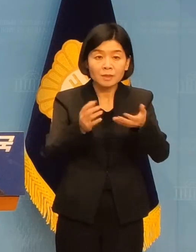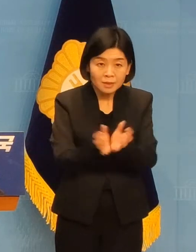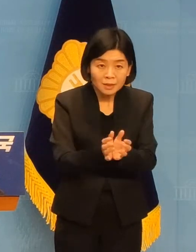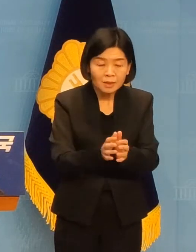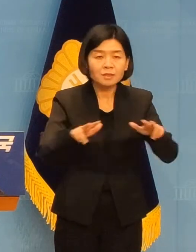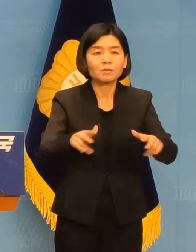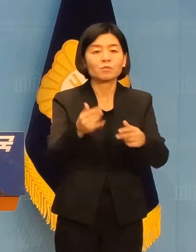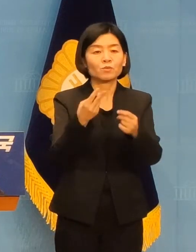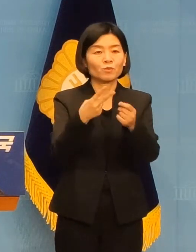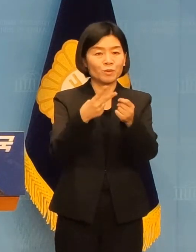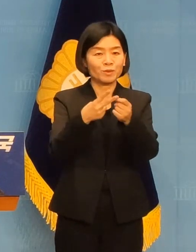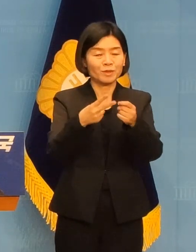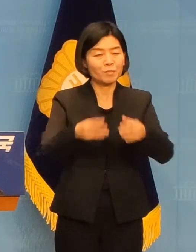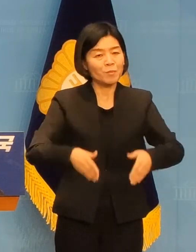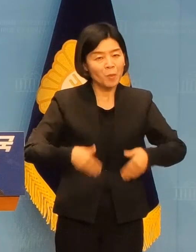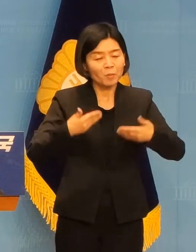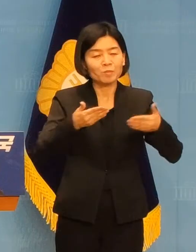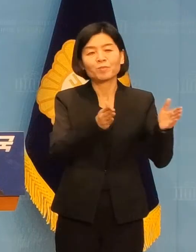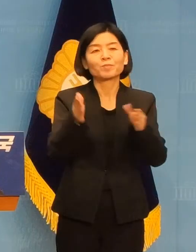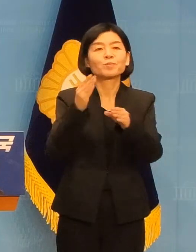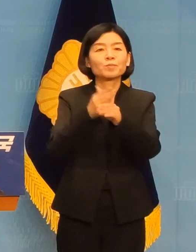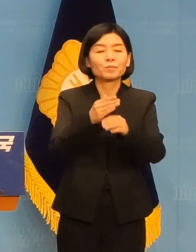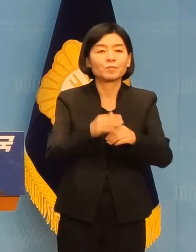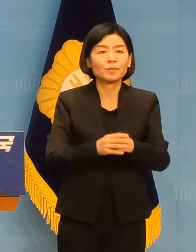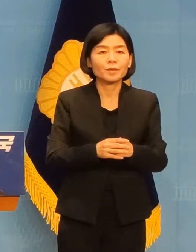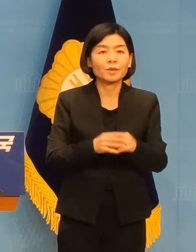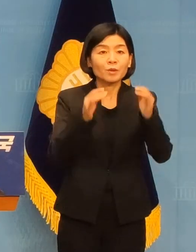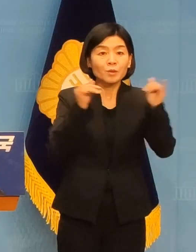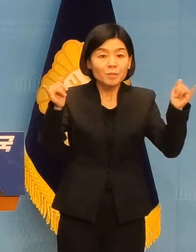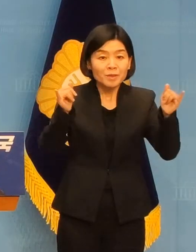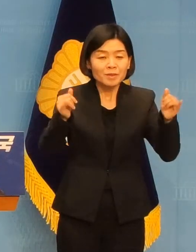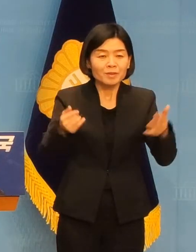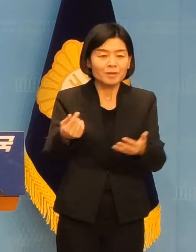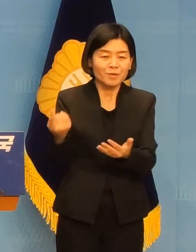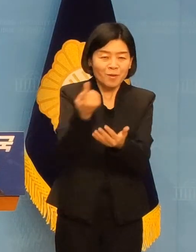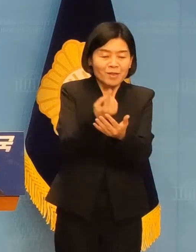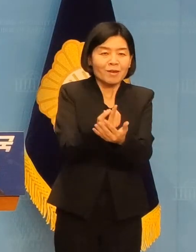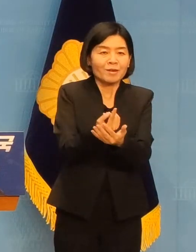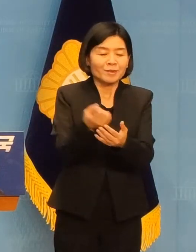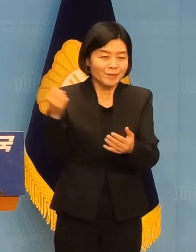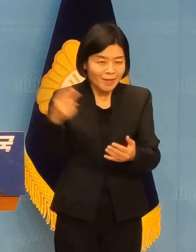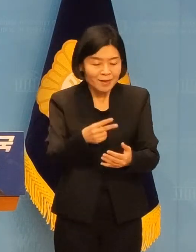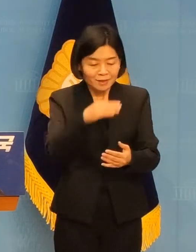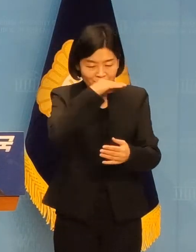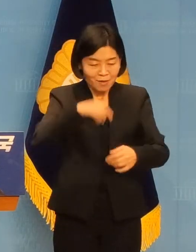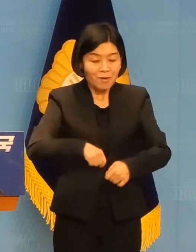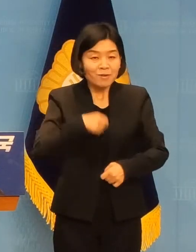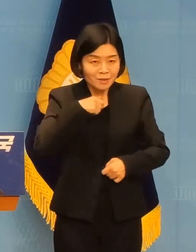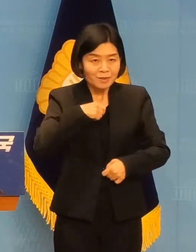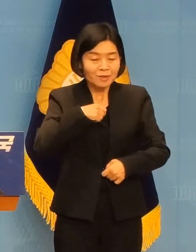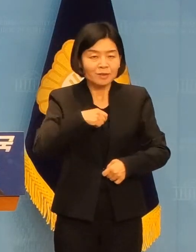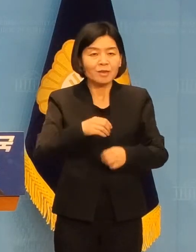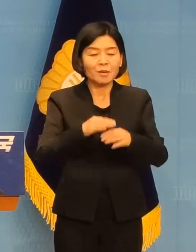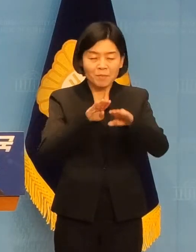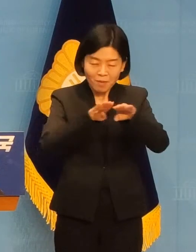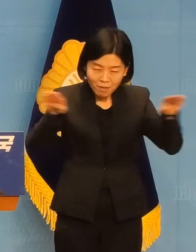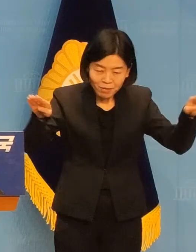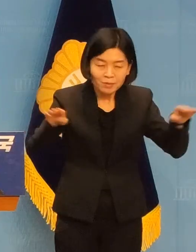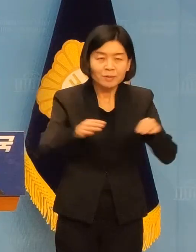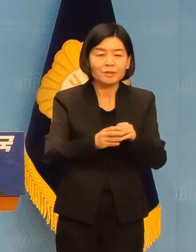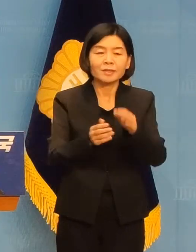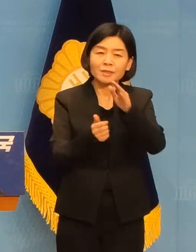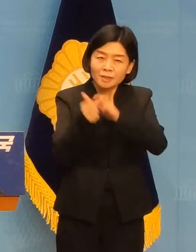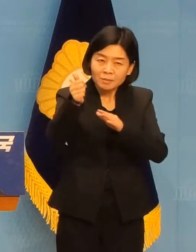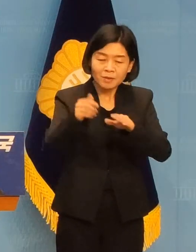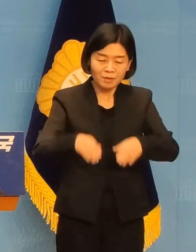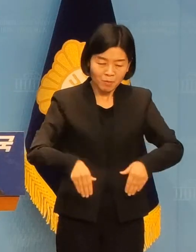번째 봄을 준비하고 있습니다. 국민 속에서 다시 피어나는 정의의 봄, 평등의 봄,